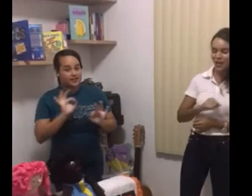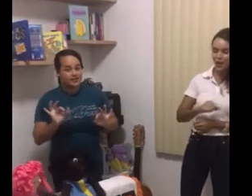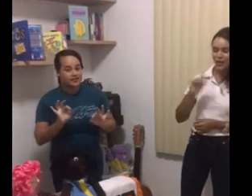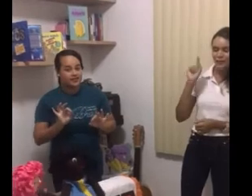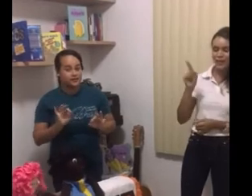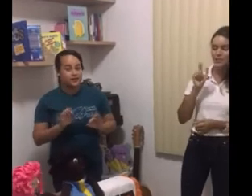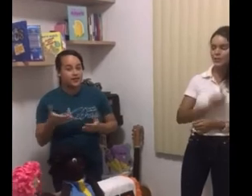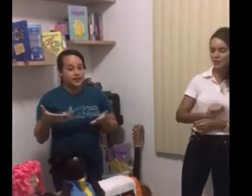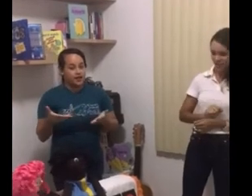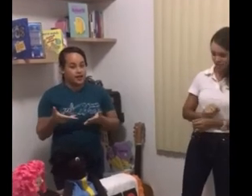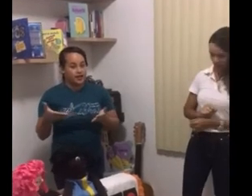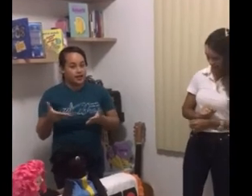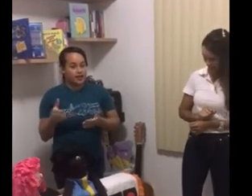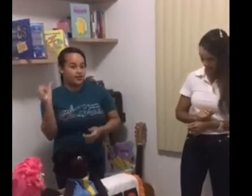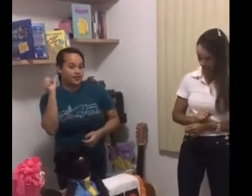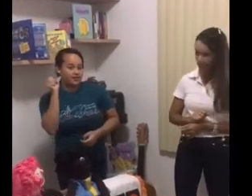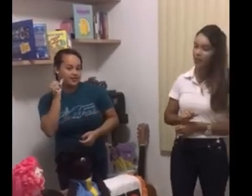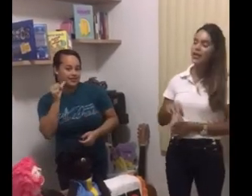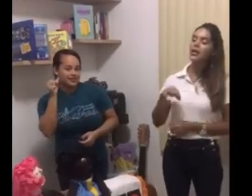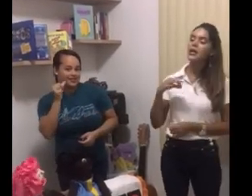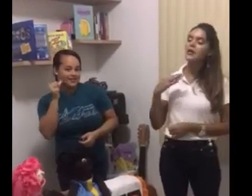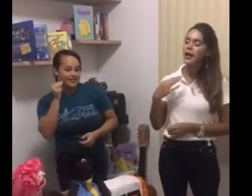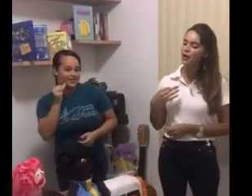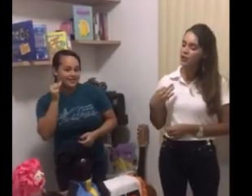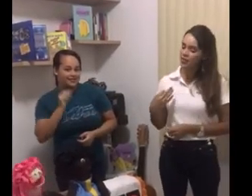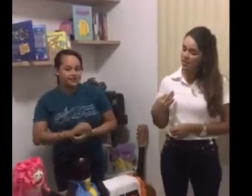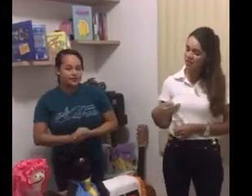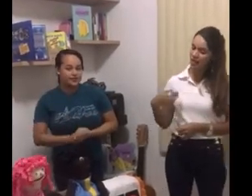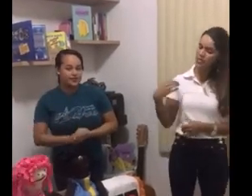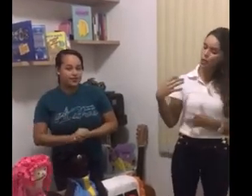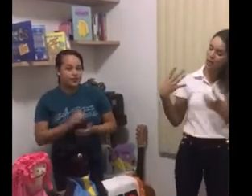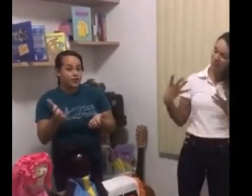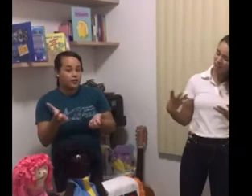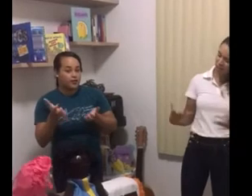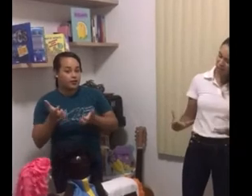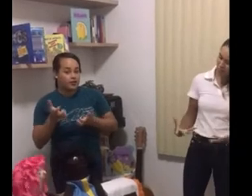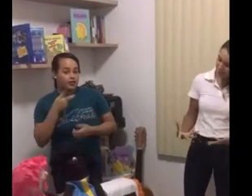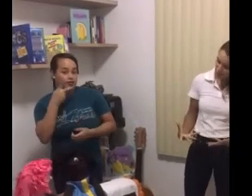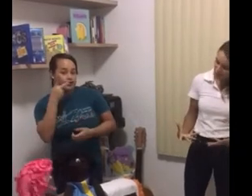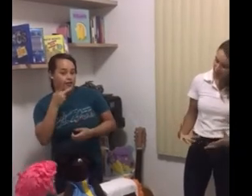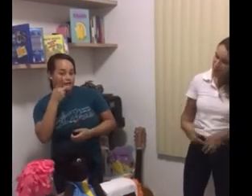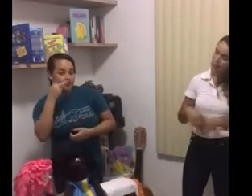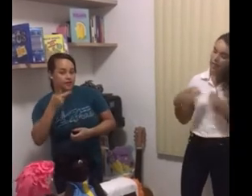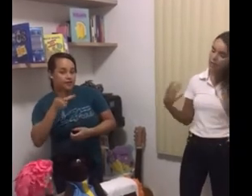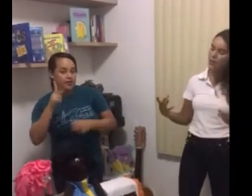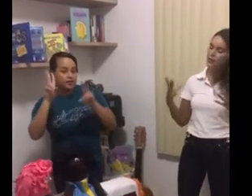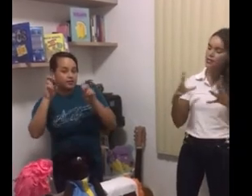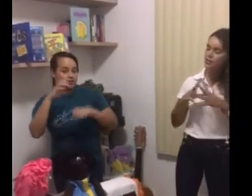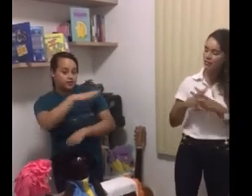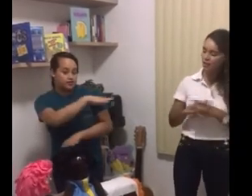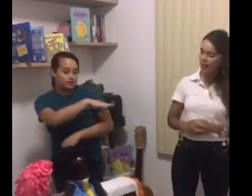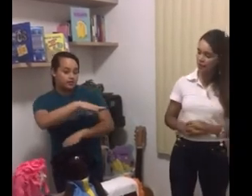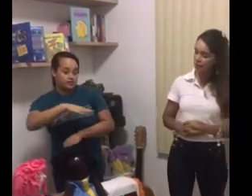Mas agora é sua vez, Catarina. Eu quero que você fale sobre a faixa de pedestre e